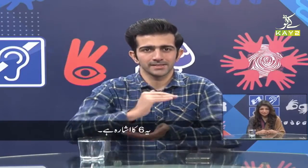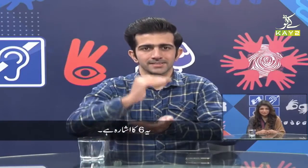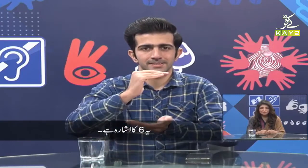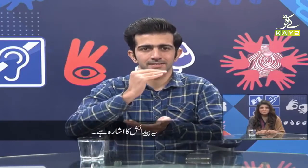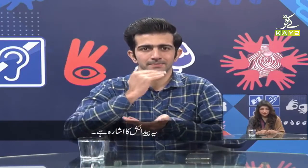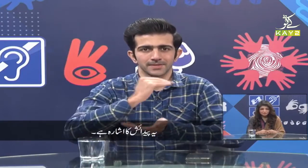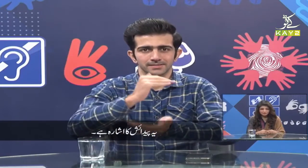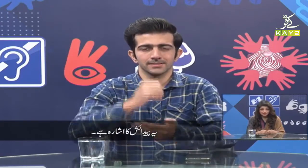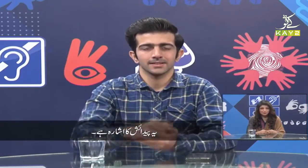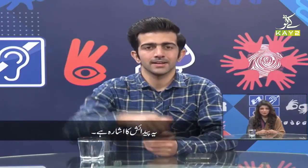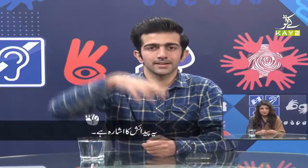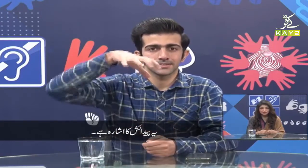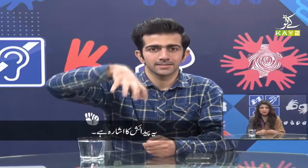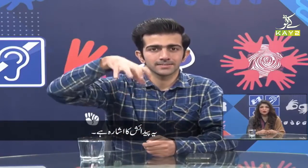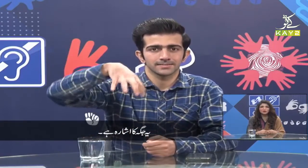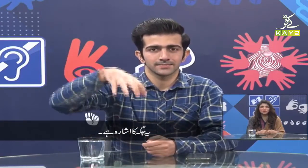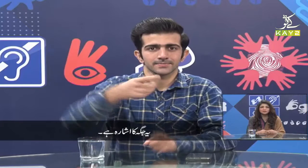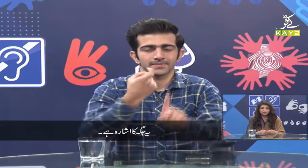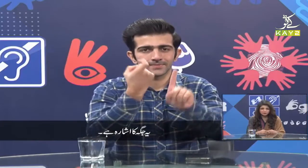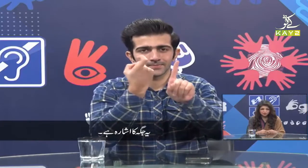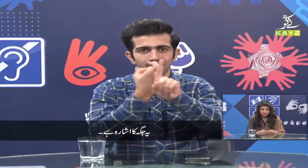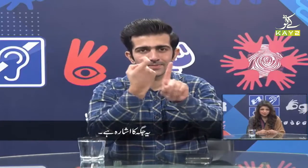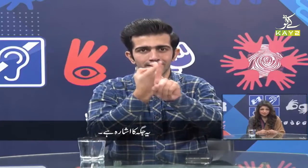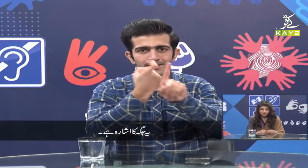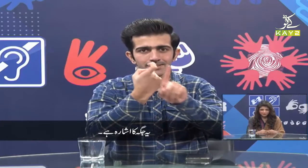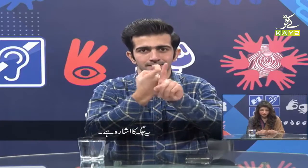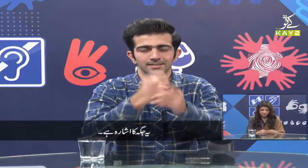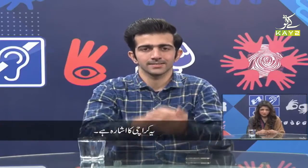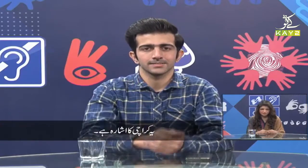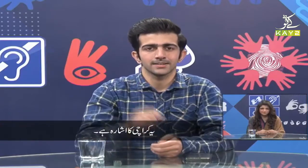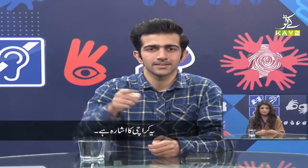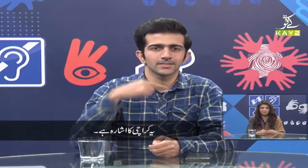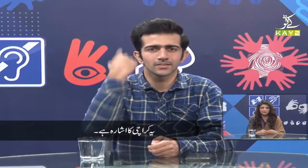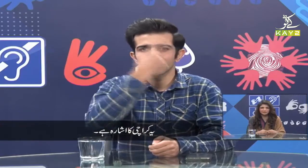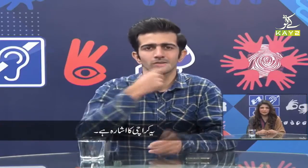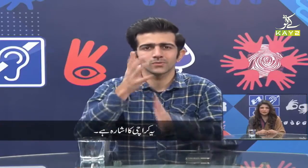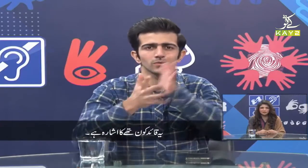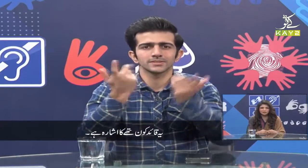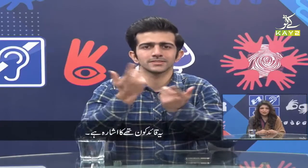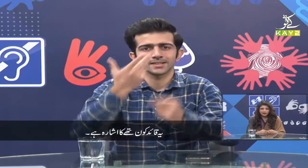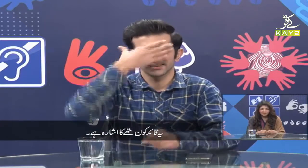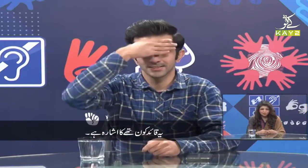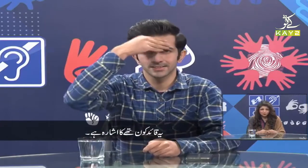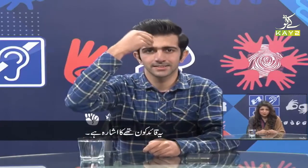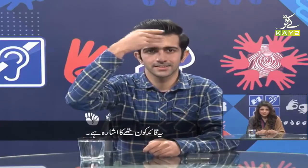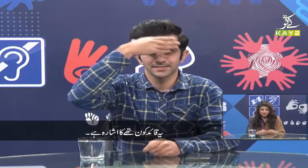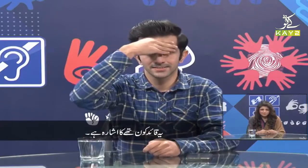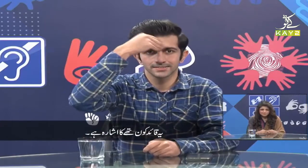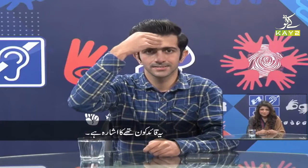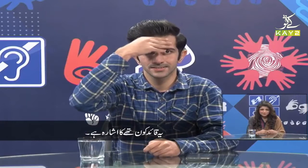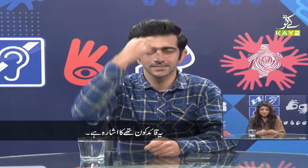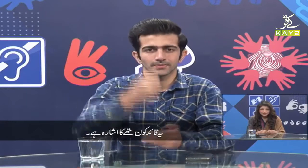1876 में पैदा हुए और ये लोकेशन कराची में। और कायद कौन